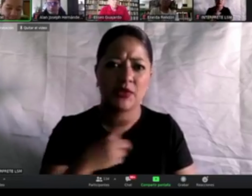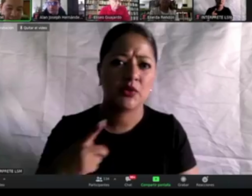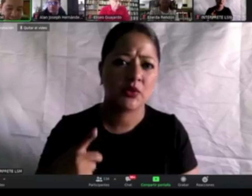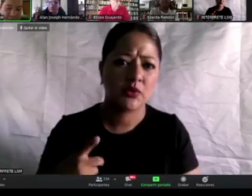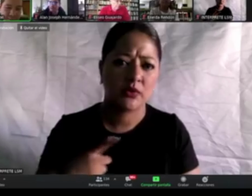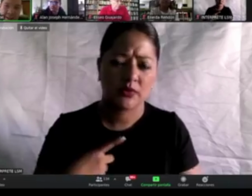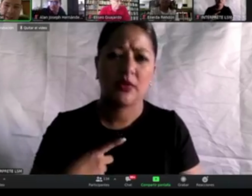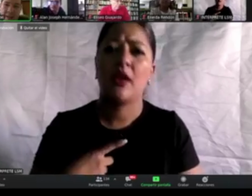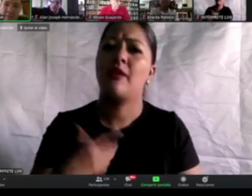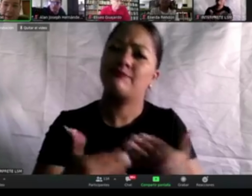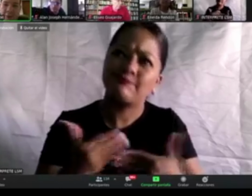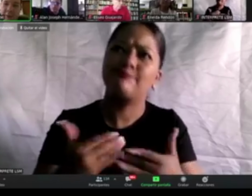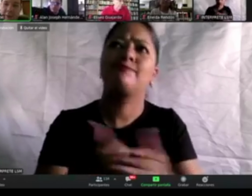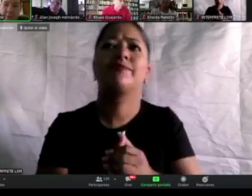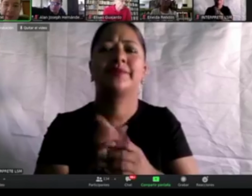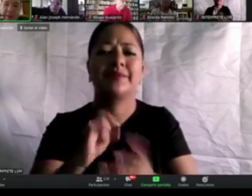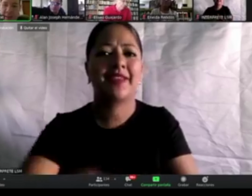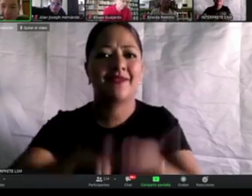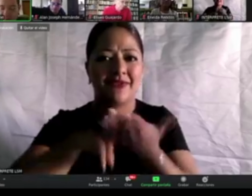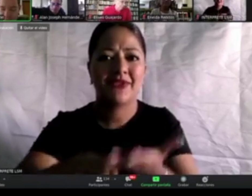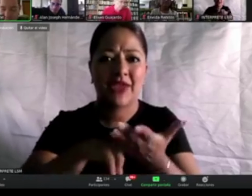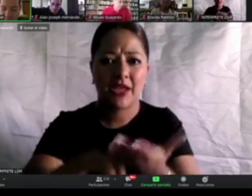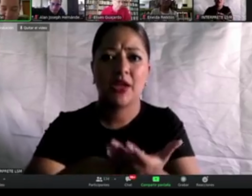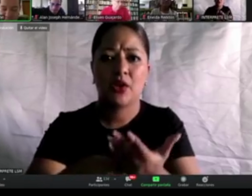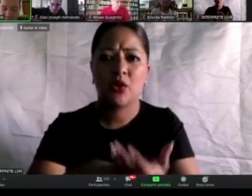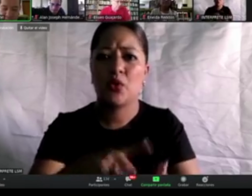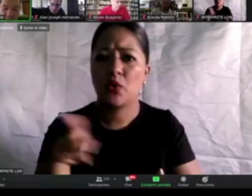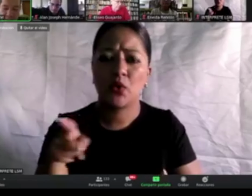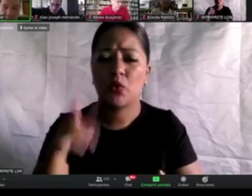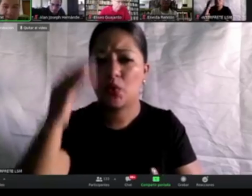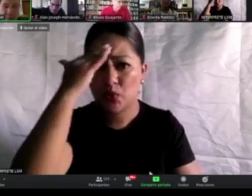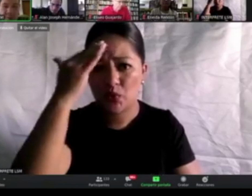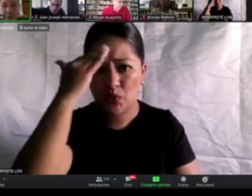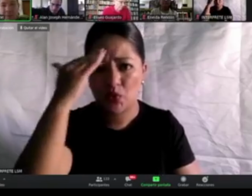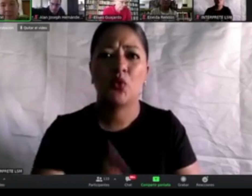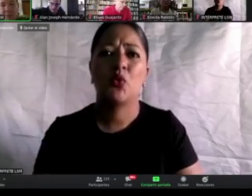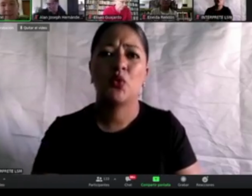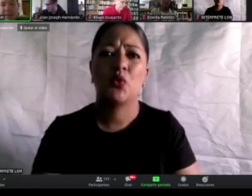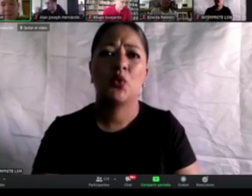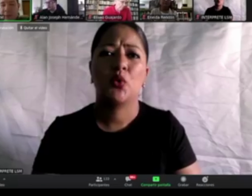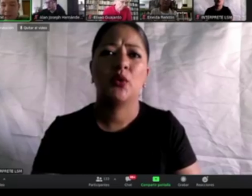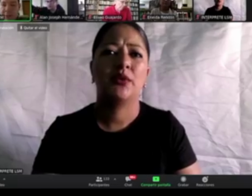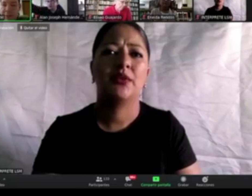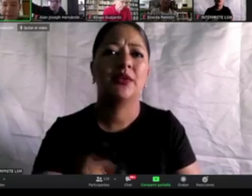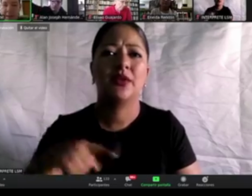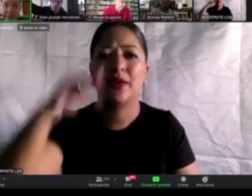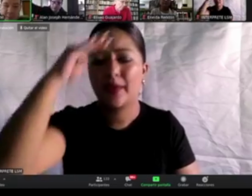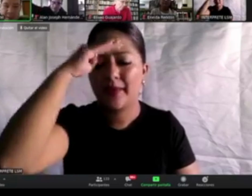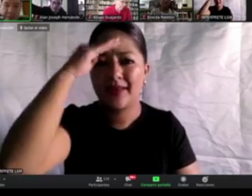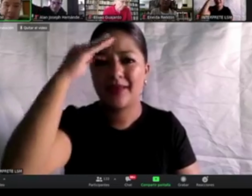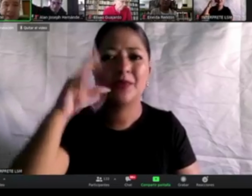se trata también de que valoren lo que ustedes conocen y que no piensen que por el hecho de